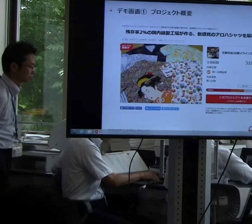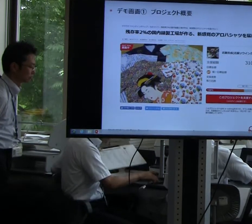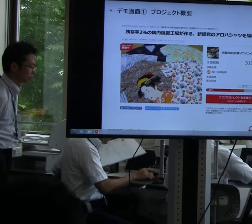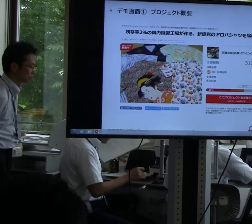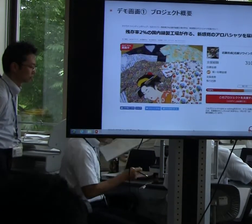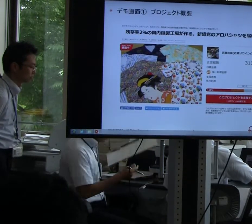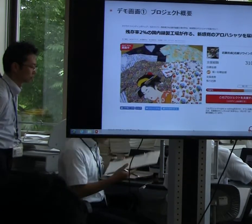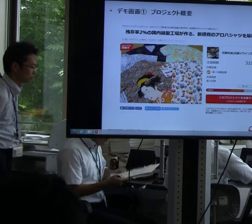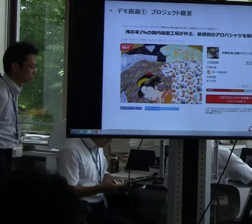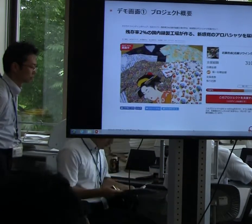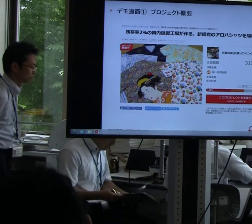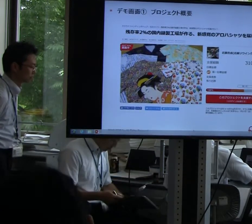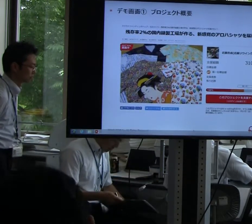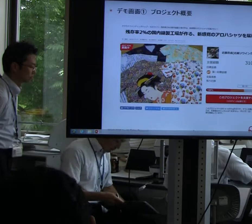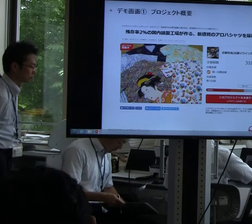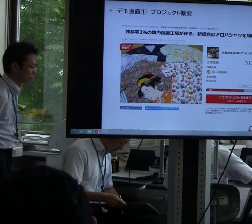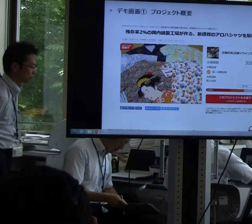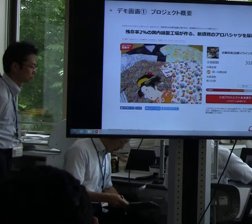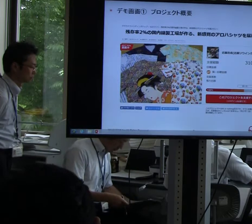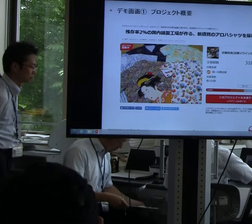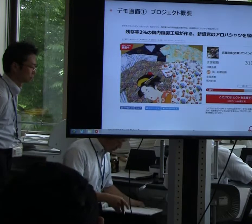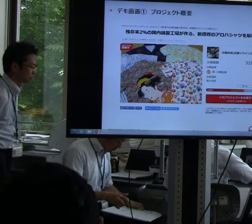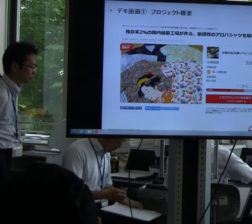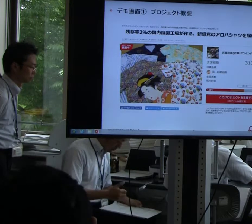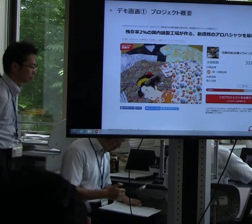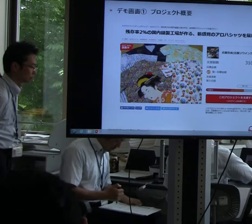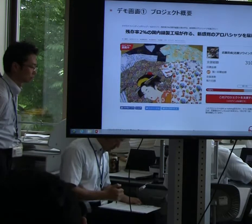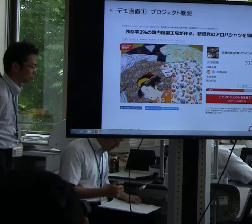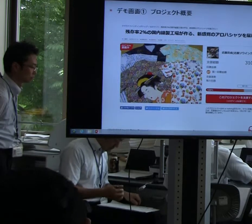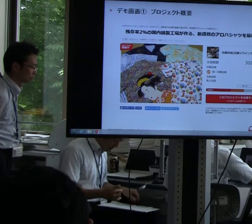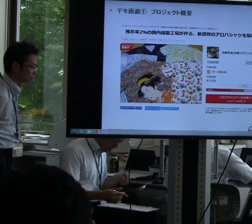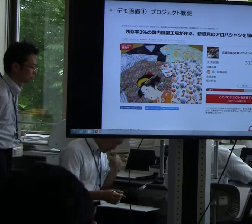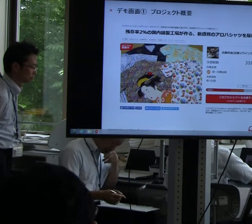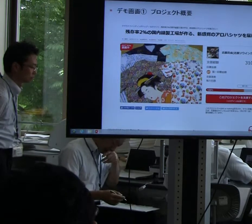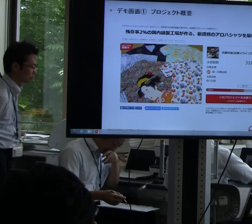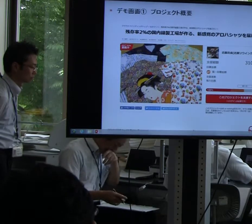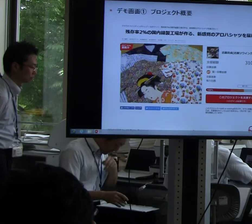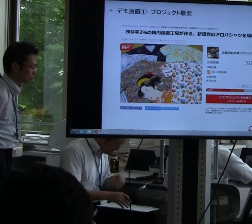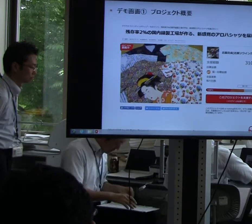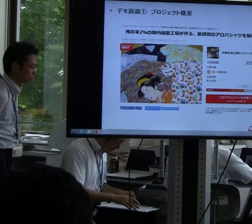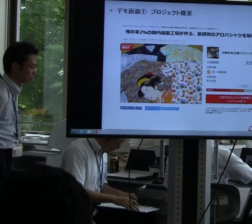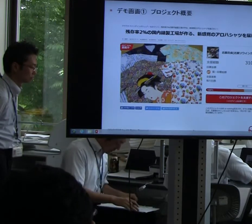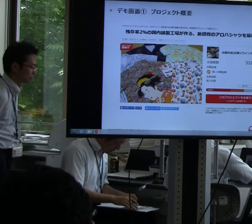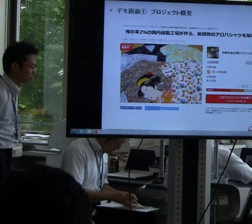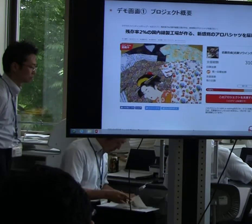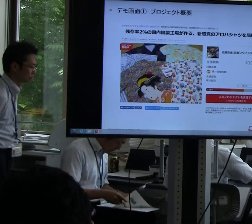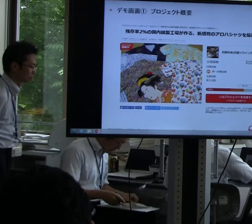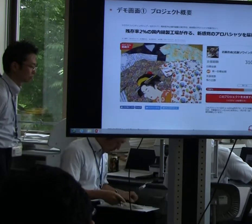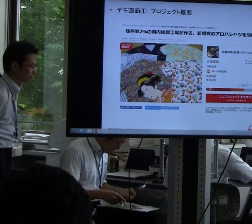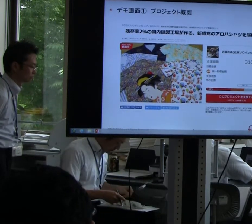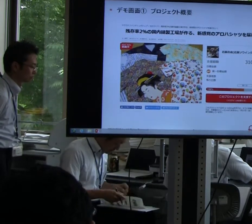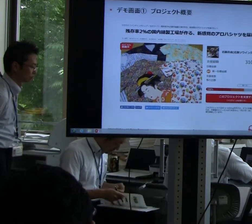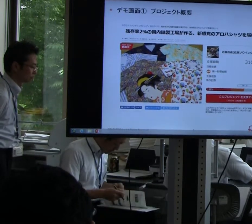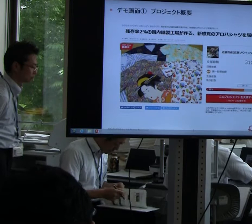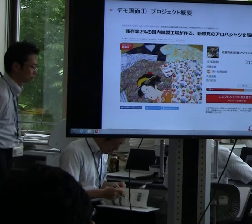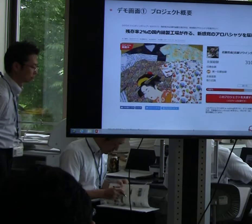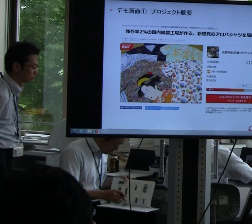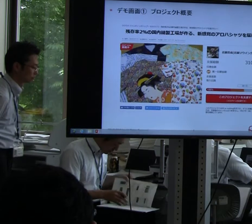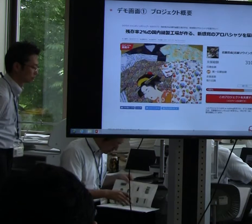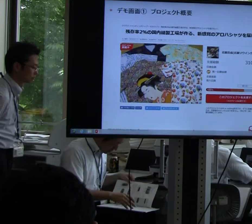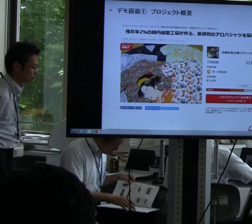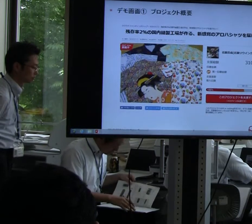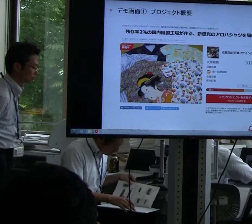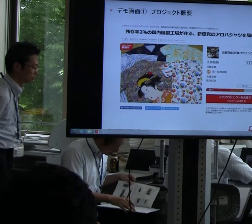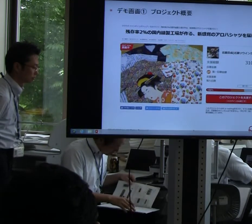。そして、その特設サイトに募集したプロジェクトがこのような形で掲載されるということになります